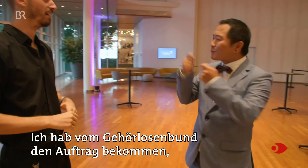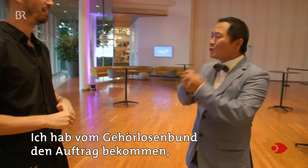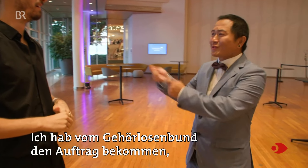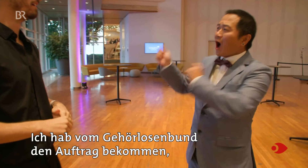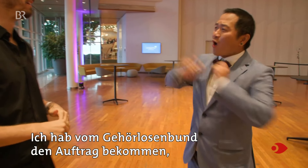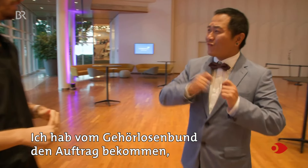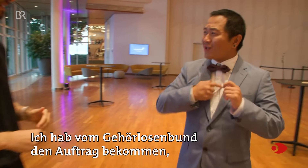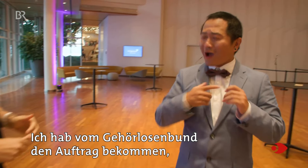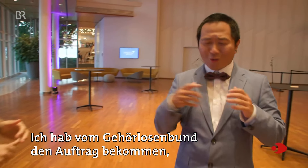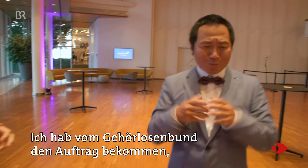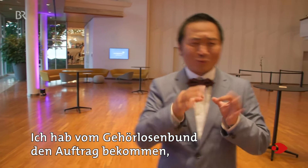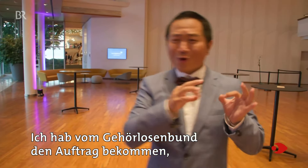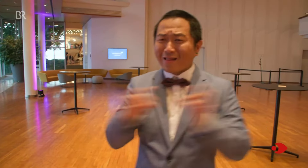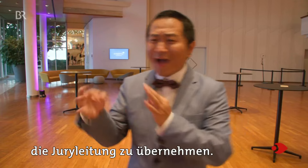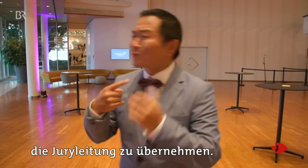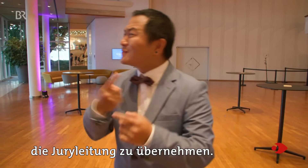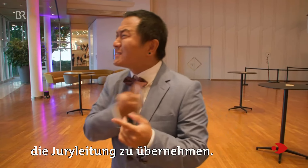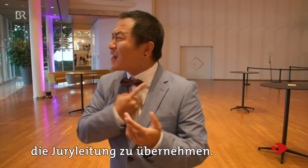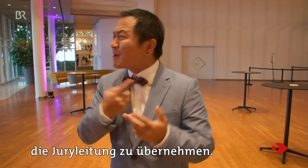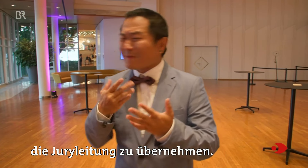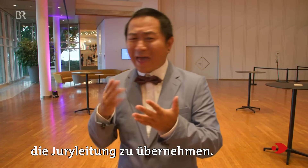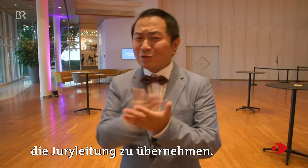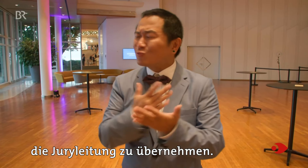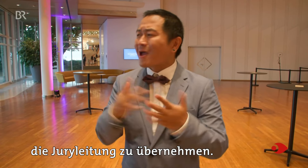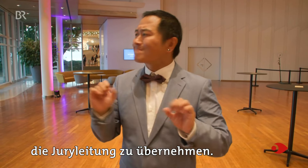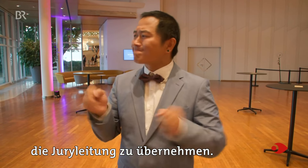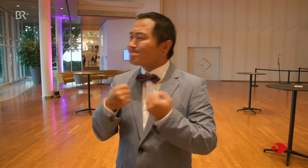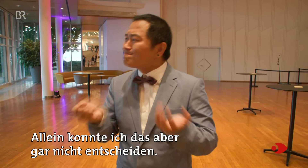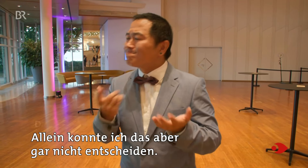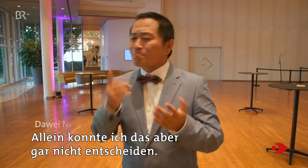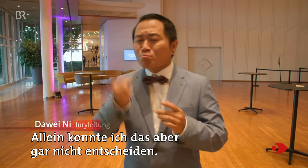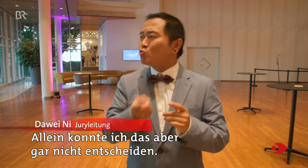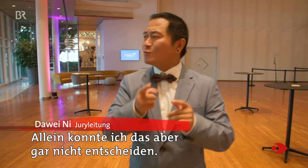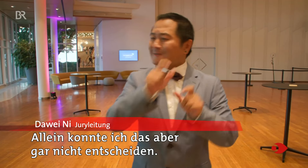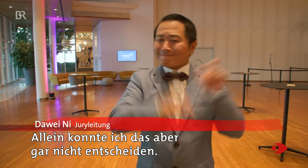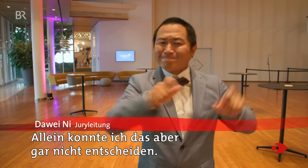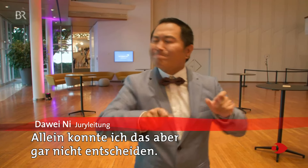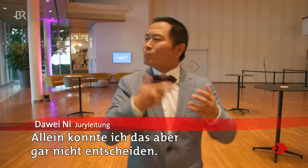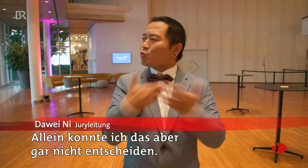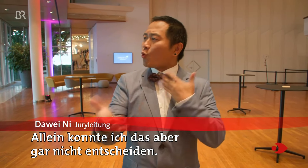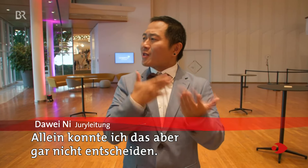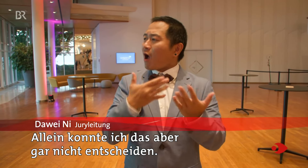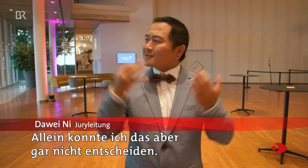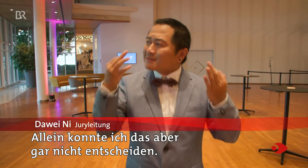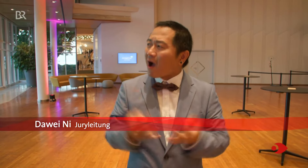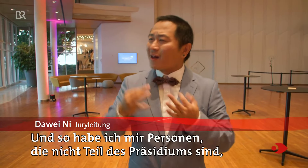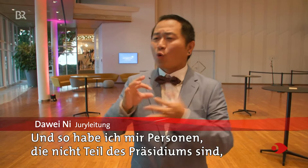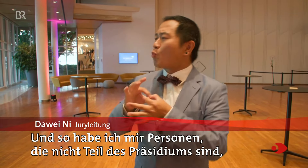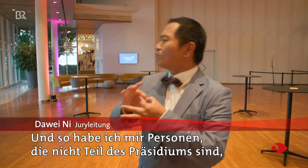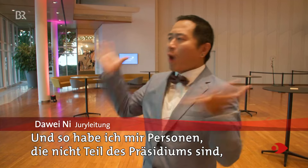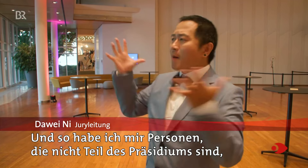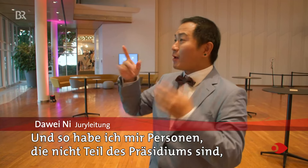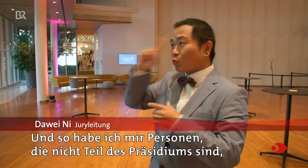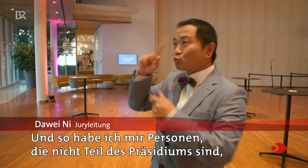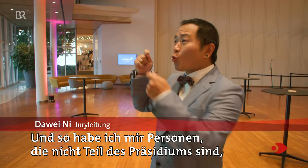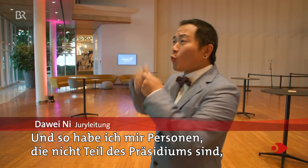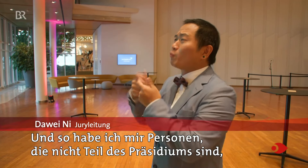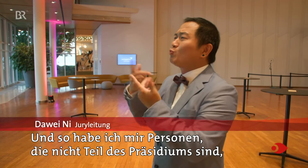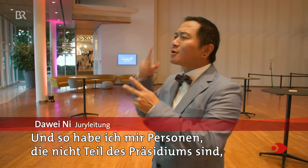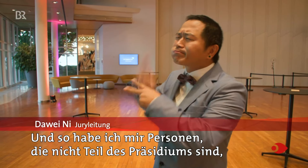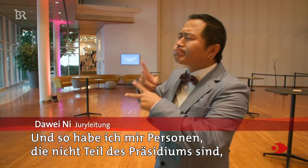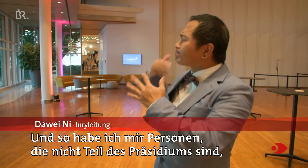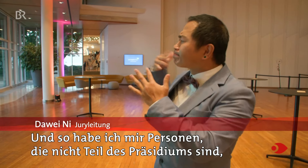vom Gehörlosen Bund den Auftrag bekommen, die Juryleitung zu übernehmen. Allein konnte ich das aber gar nicht entscheiden. Und so habe ich mir Personen,